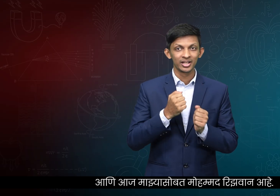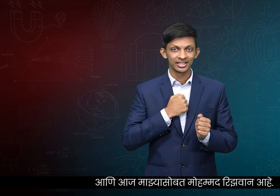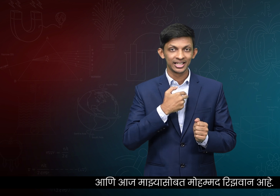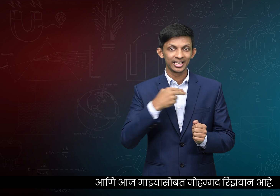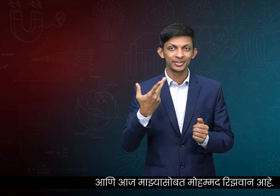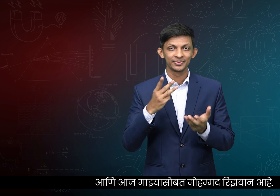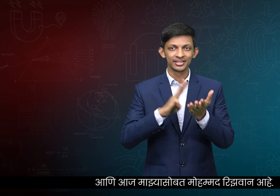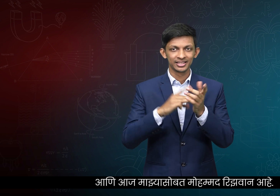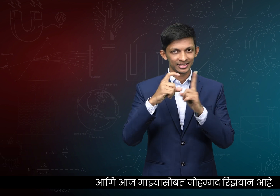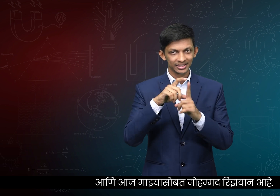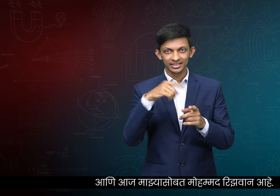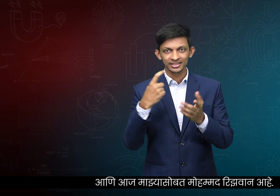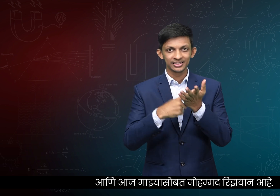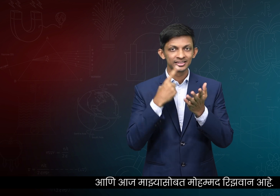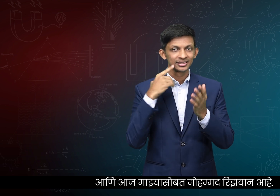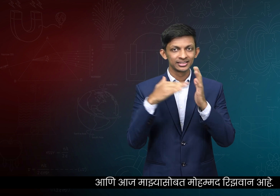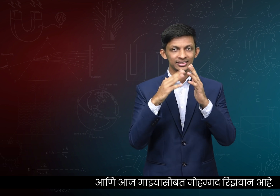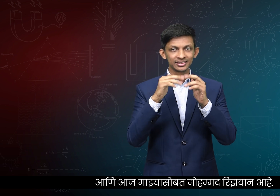आहे.